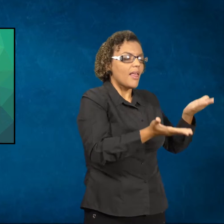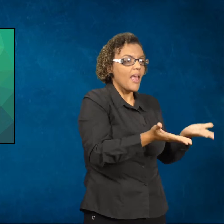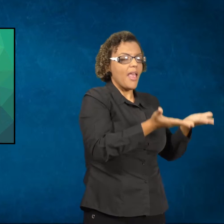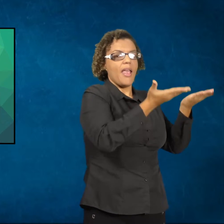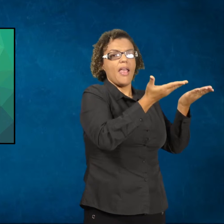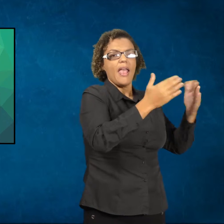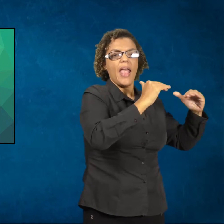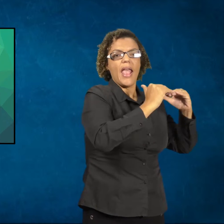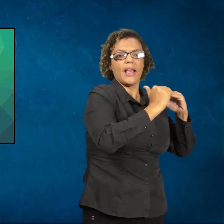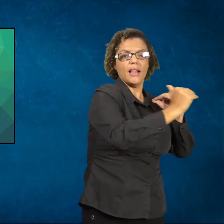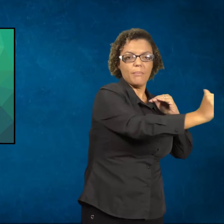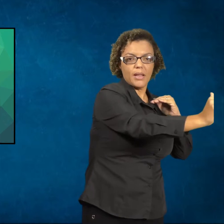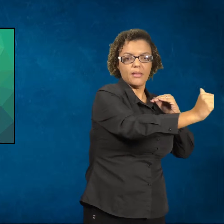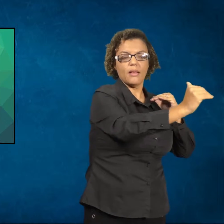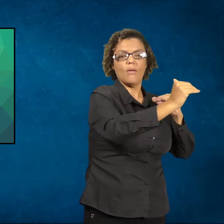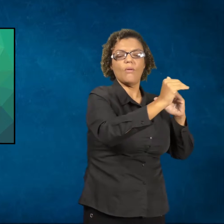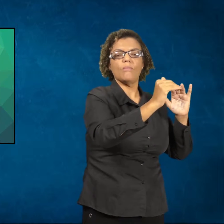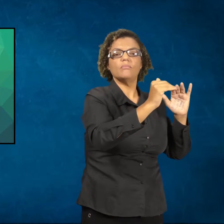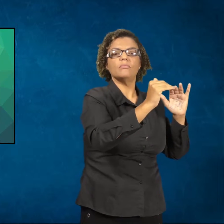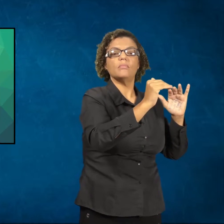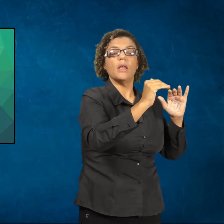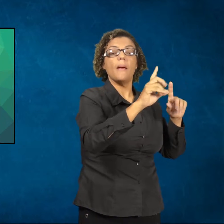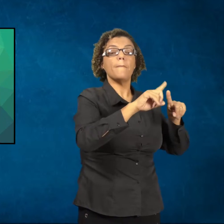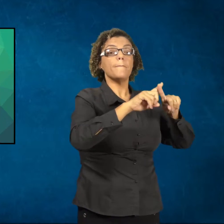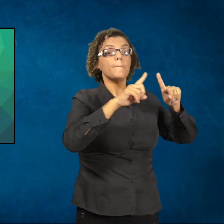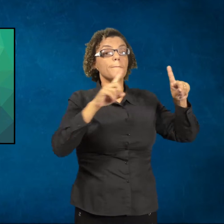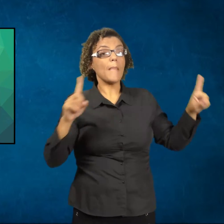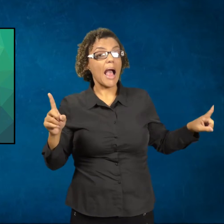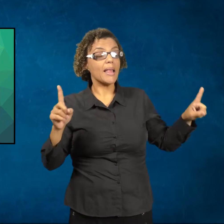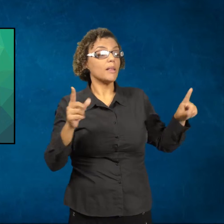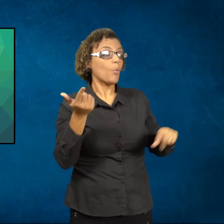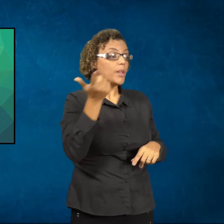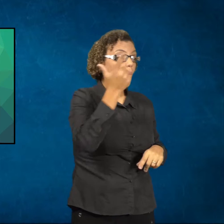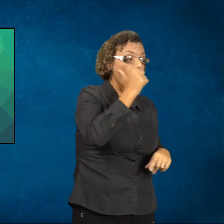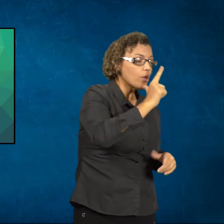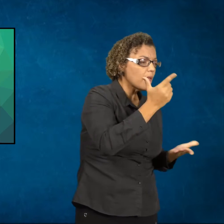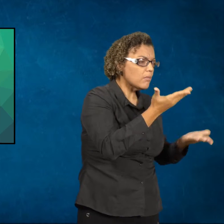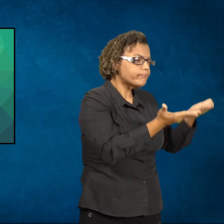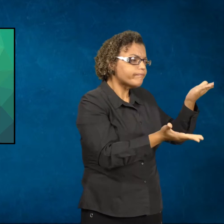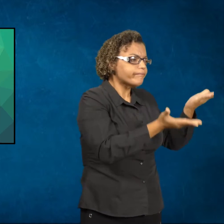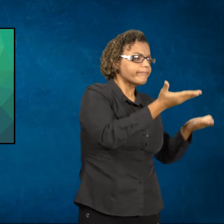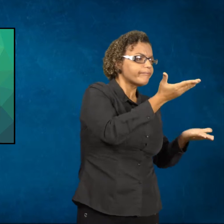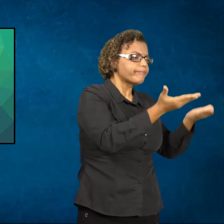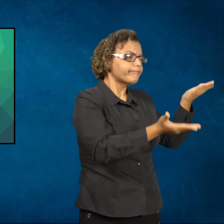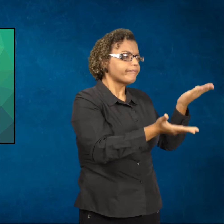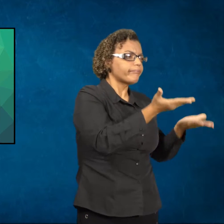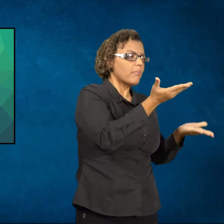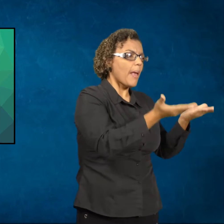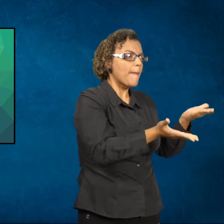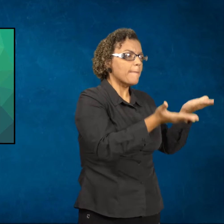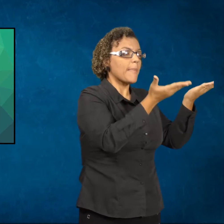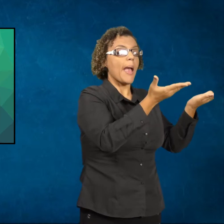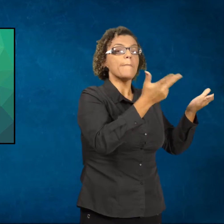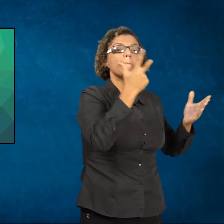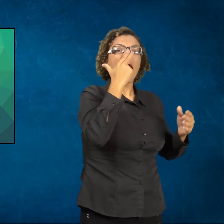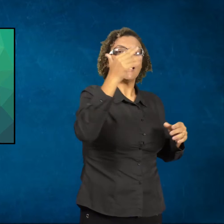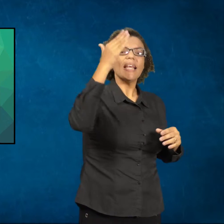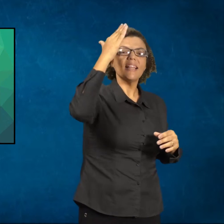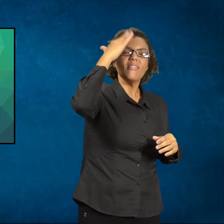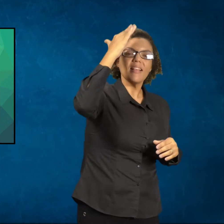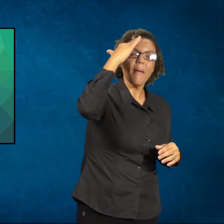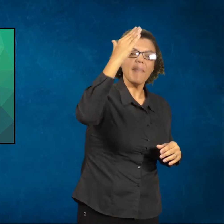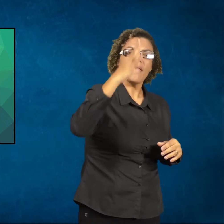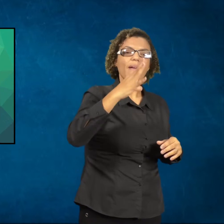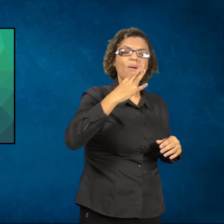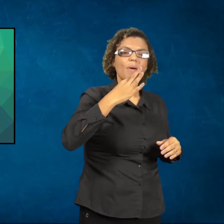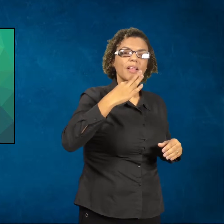de equilibração. Mas quando você reequilibra sempre num estágio de saber, de conhecimento e